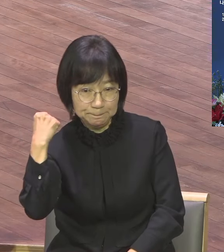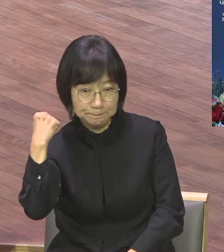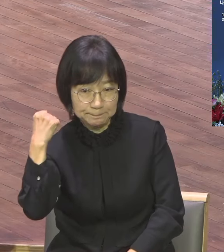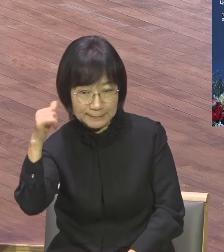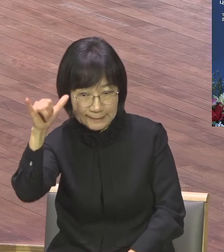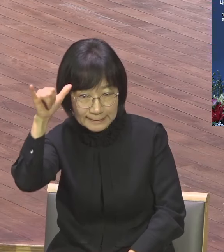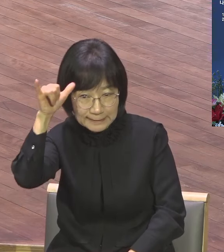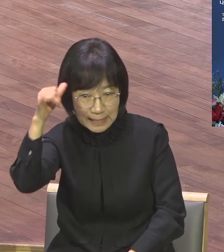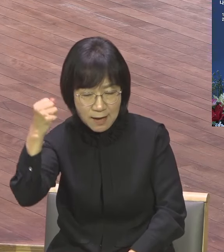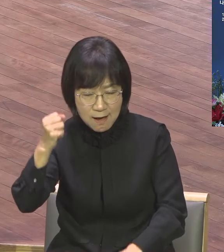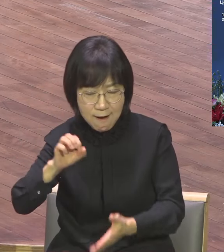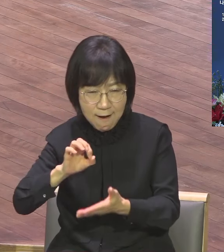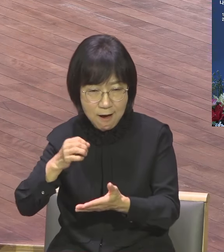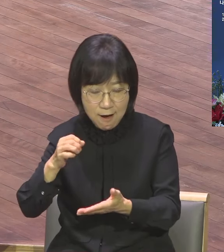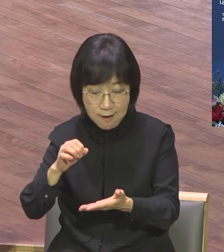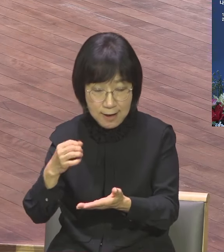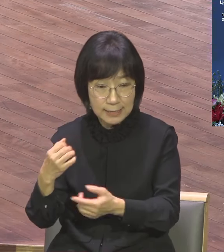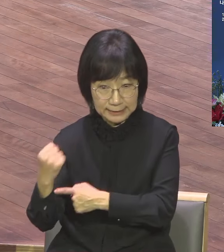인물의 이미지를